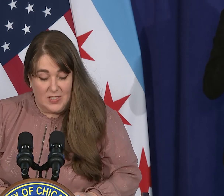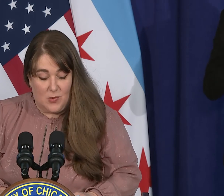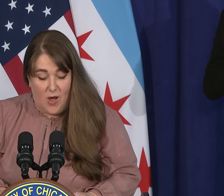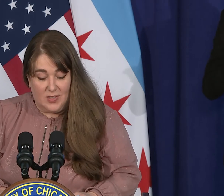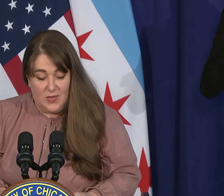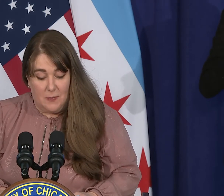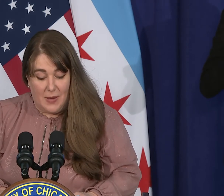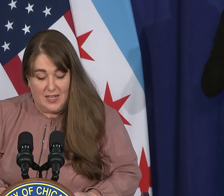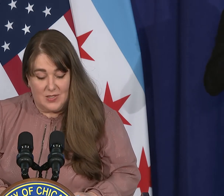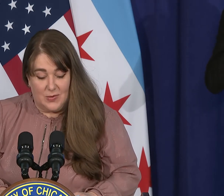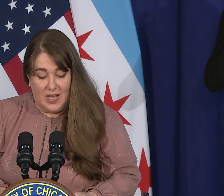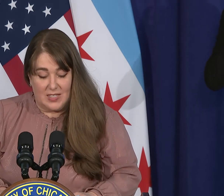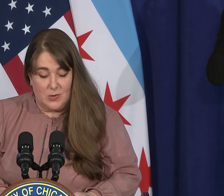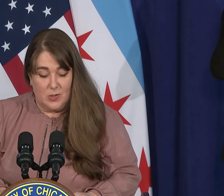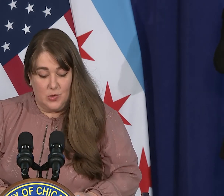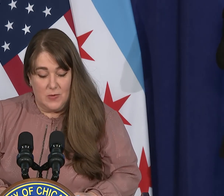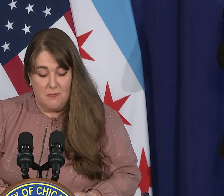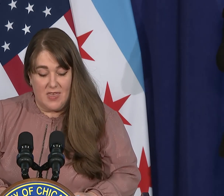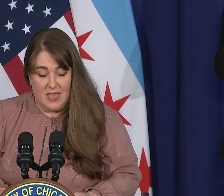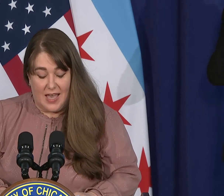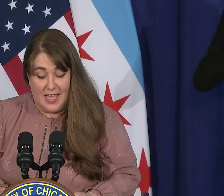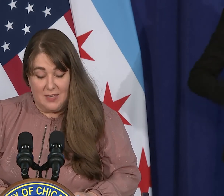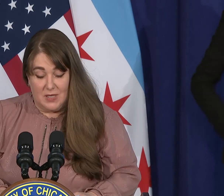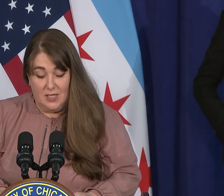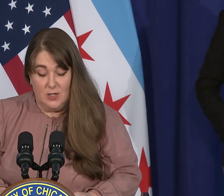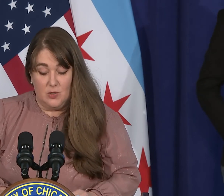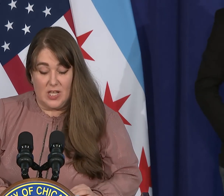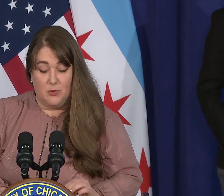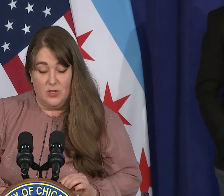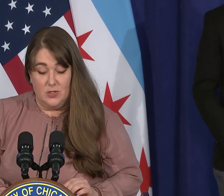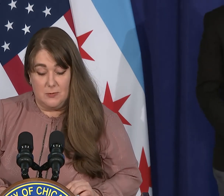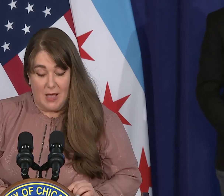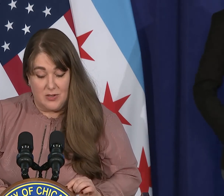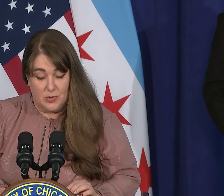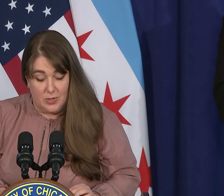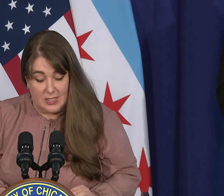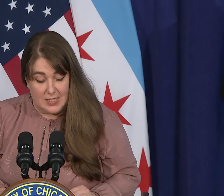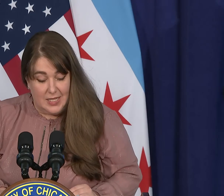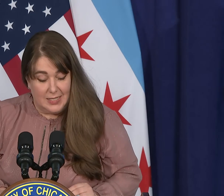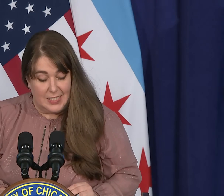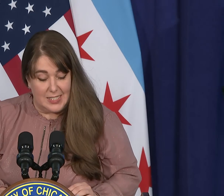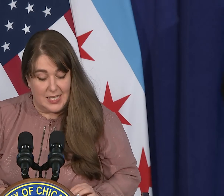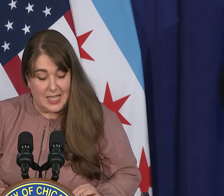del jueves 4 de marzo a las 8:30 a.m., los adultos